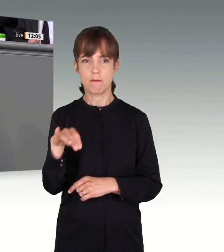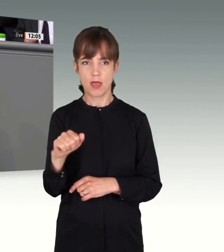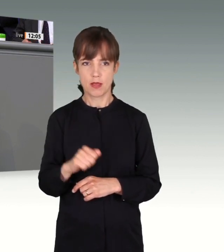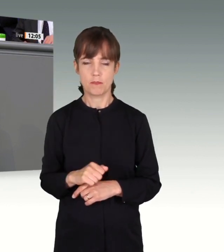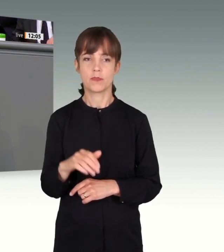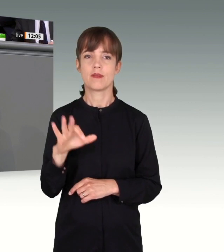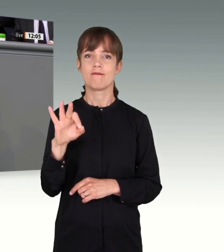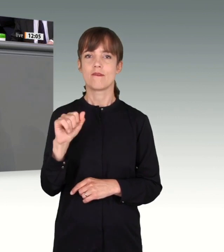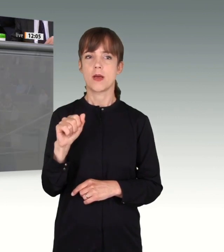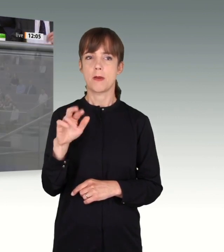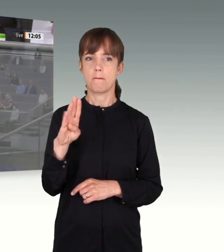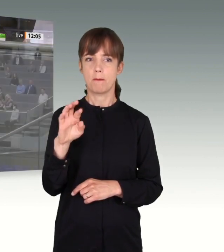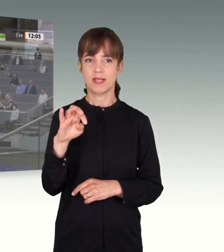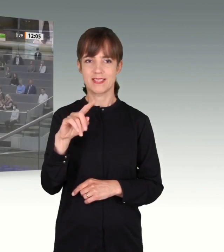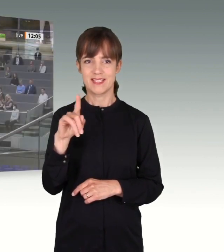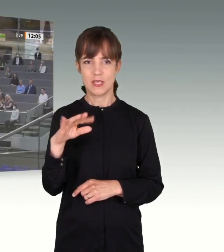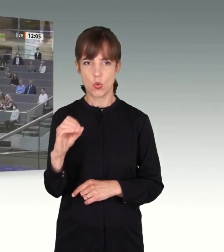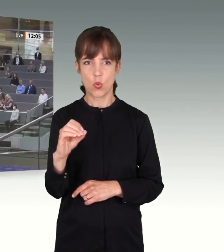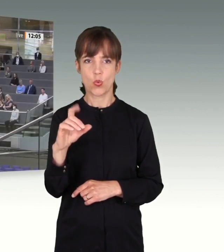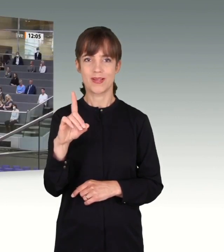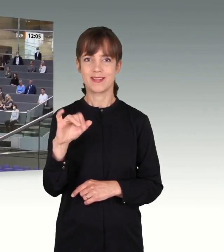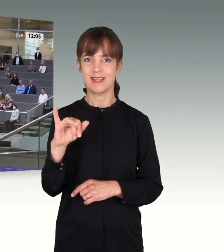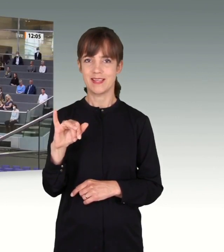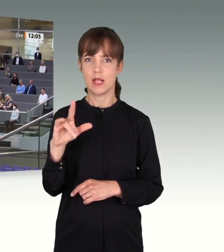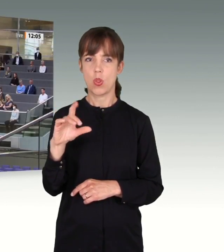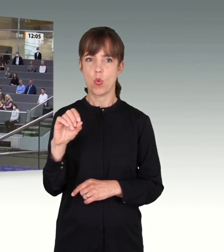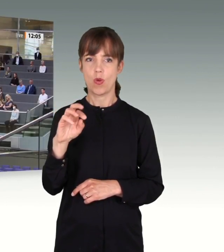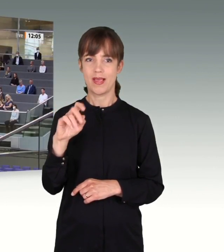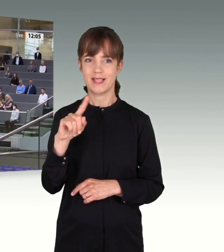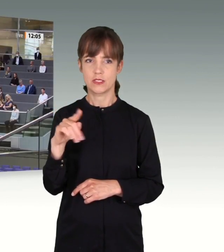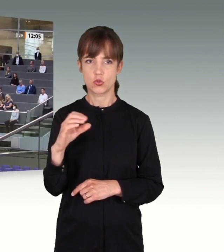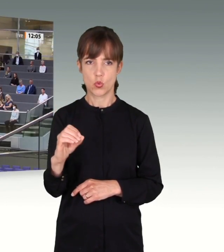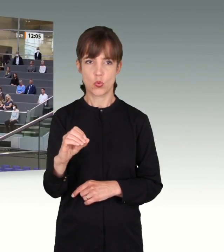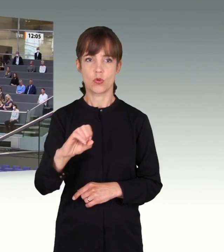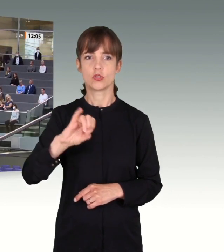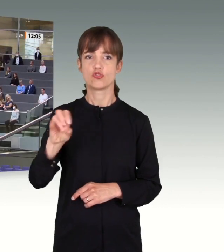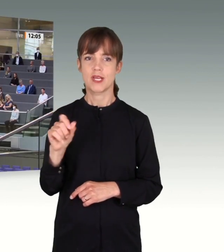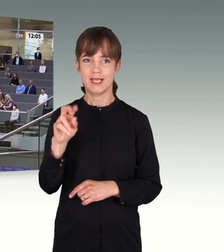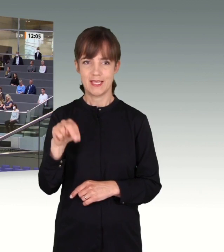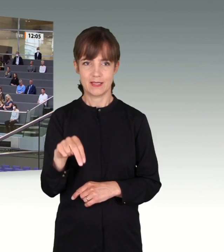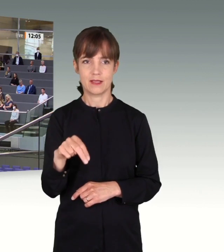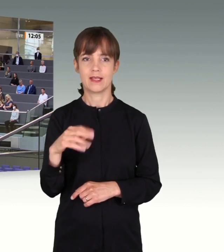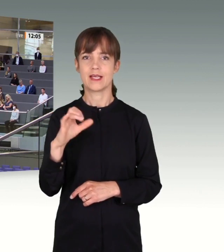Krebs, Lukas Urban und Peter Völker.